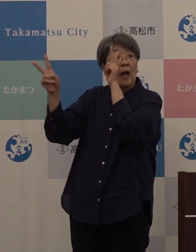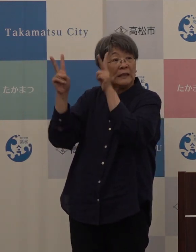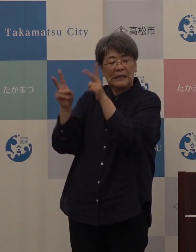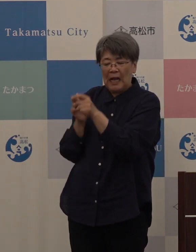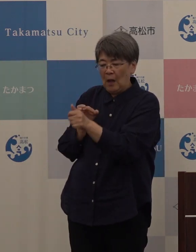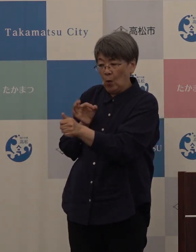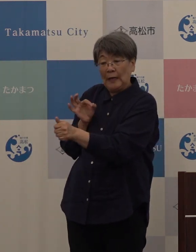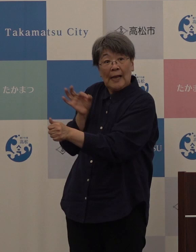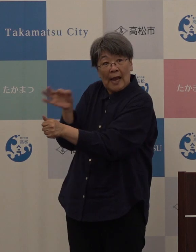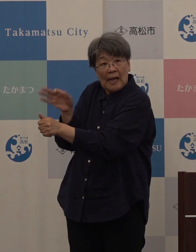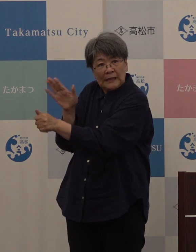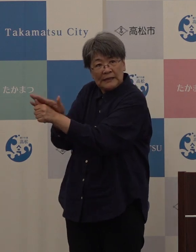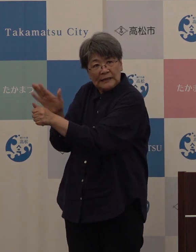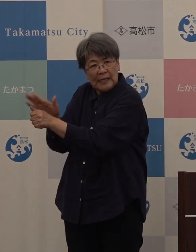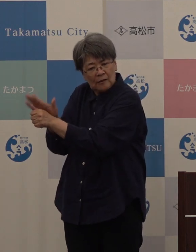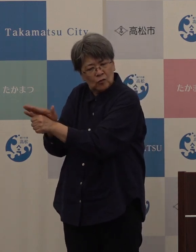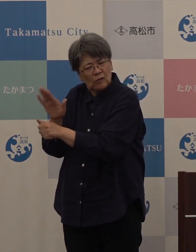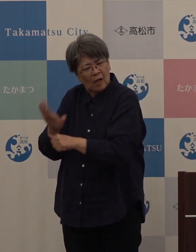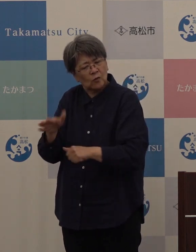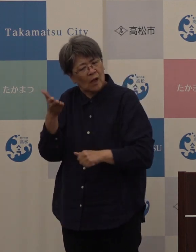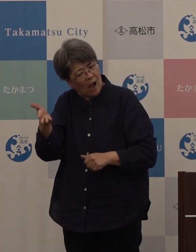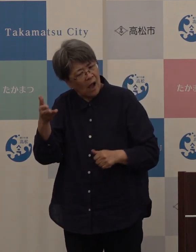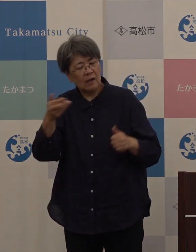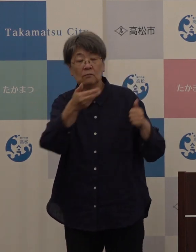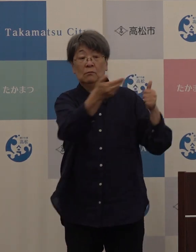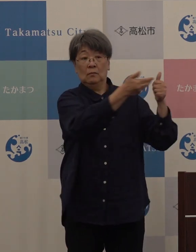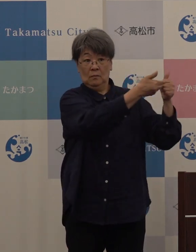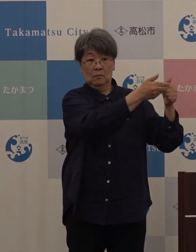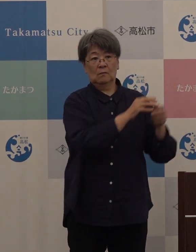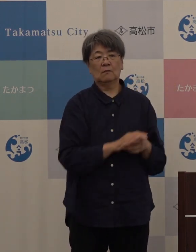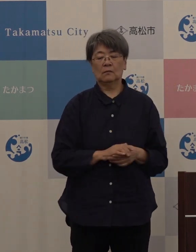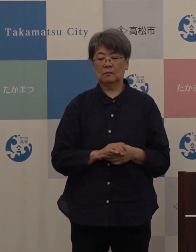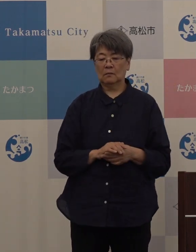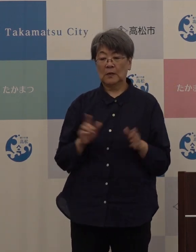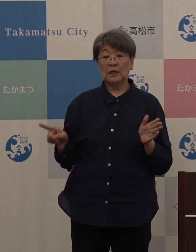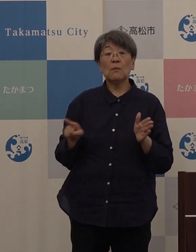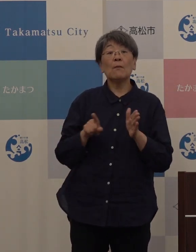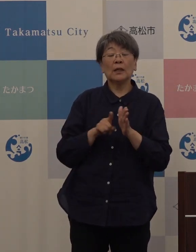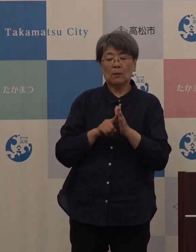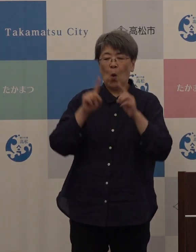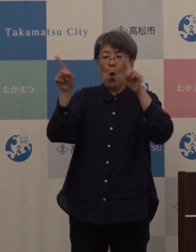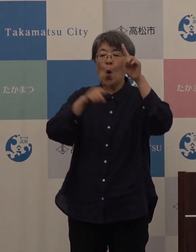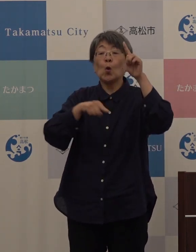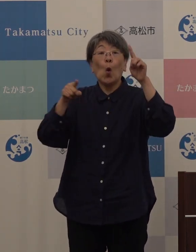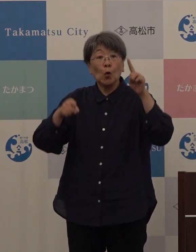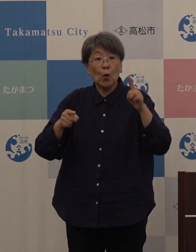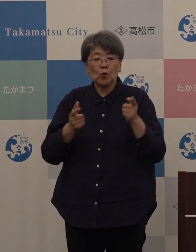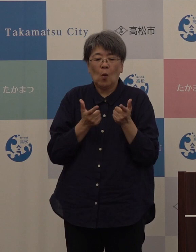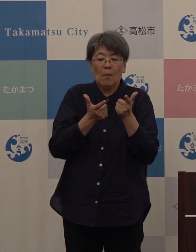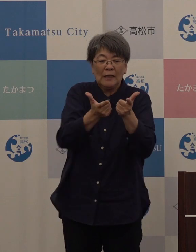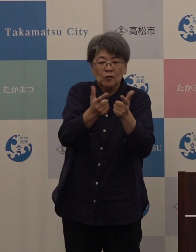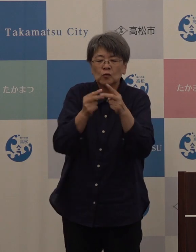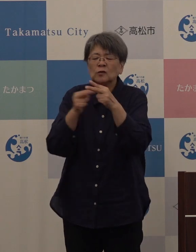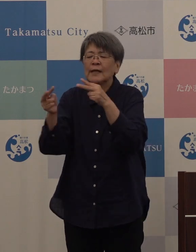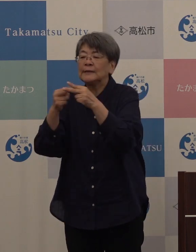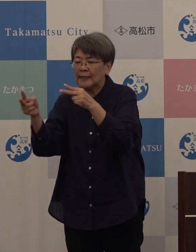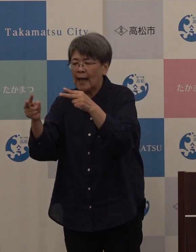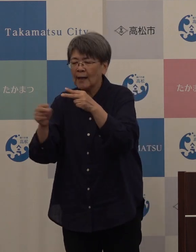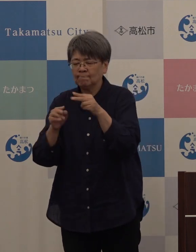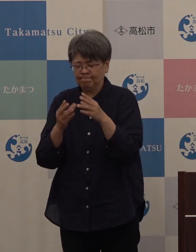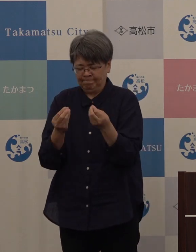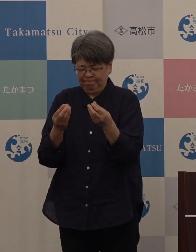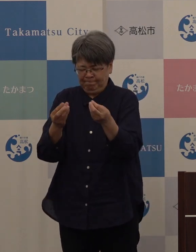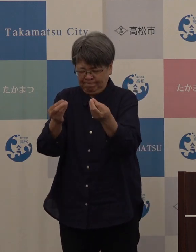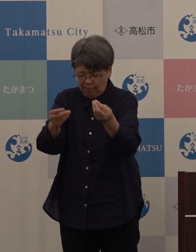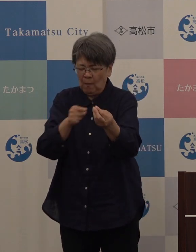で今ご検討されていることはありますでしょうか。 まあ、今までもですね、公共交通の存続が非常に重要な行